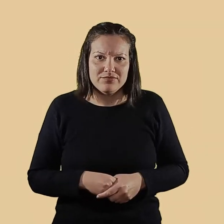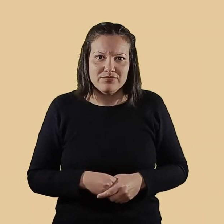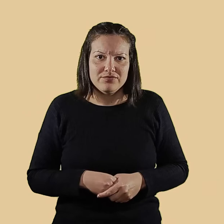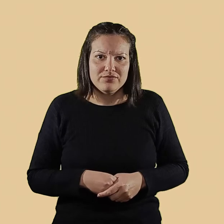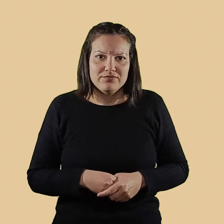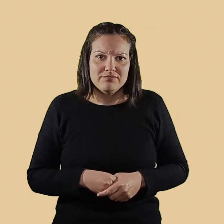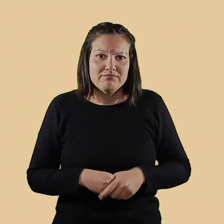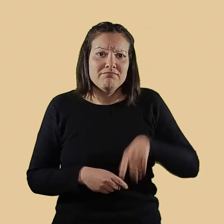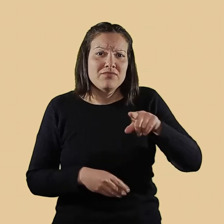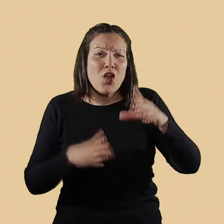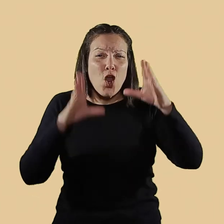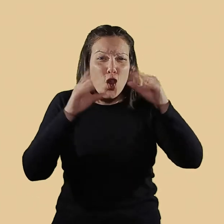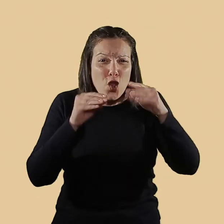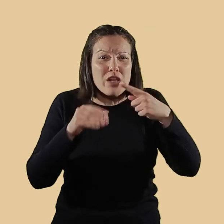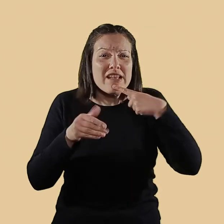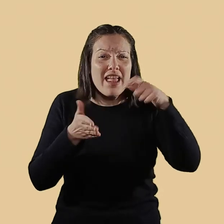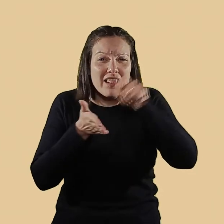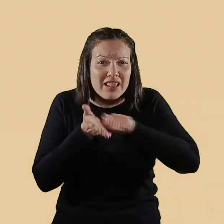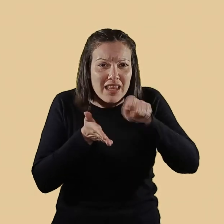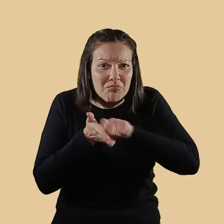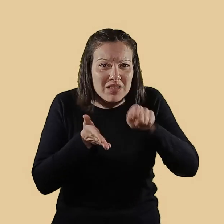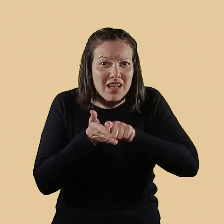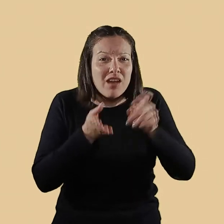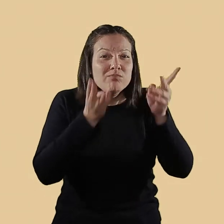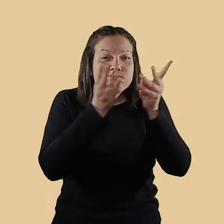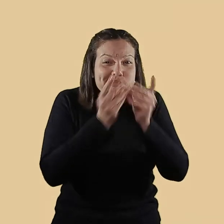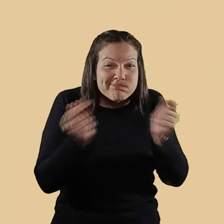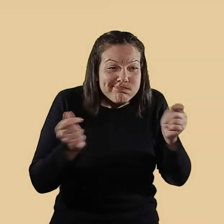La noche de los lápices no ha terminado para ellos.